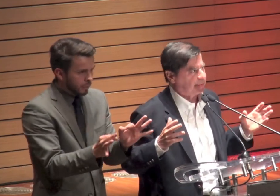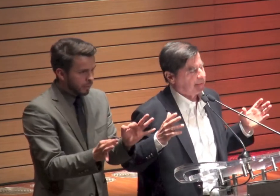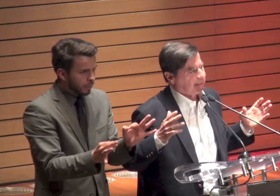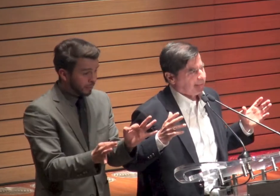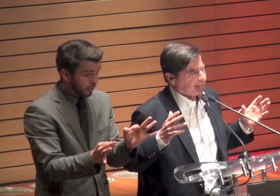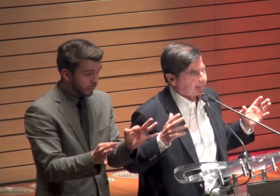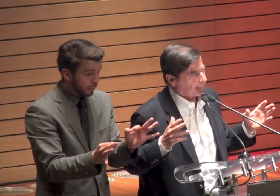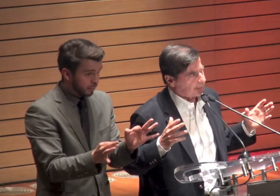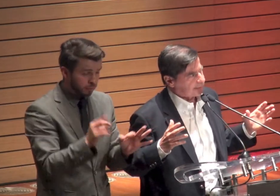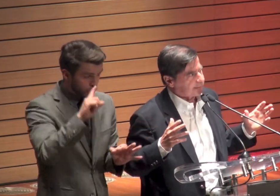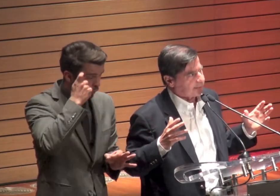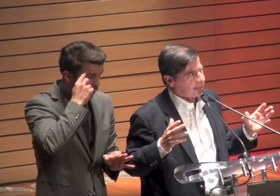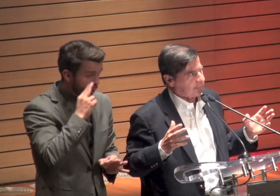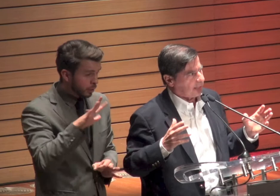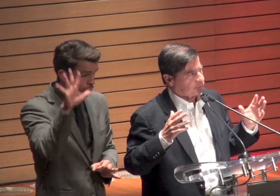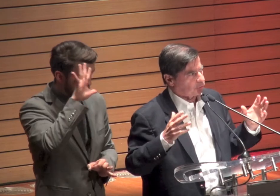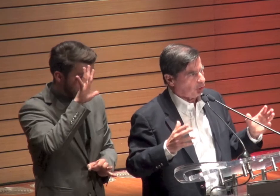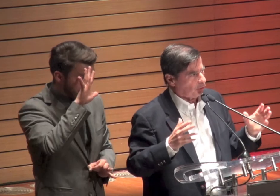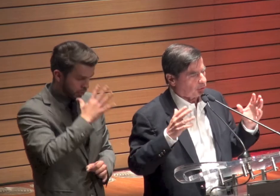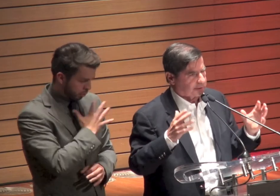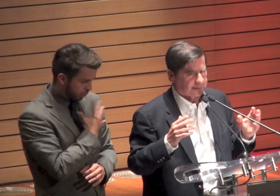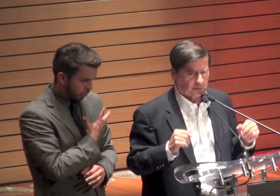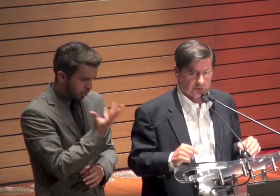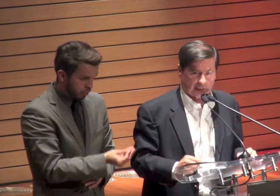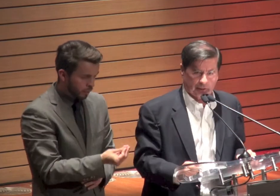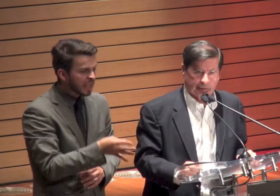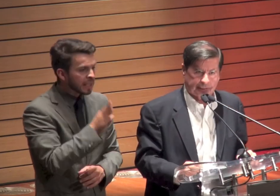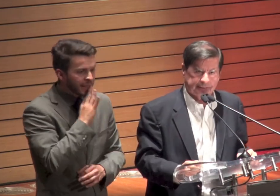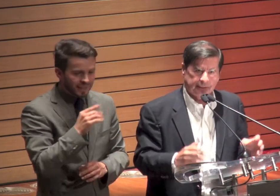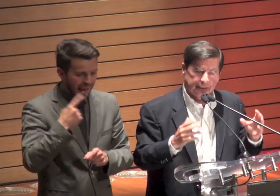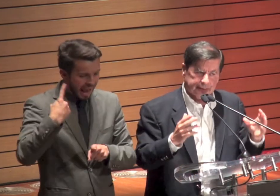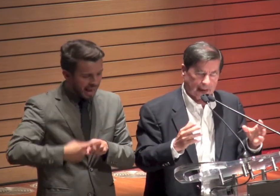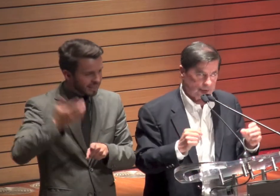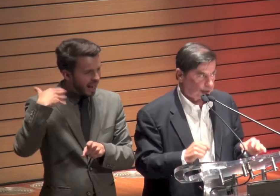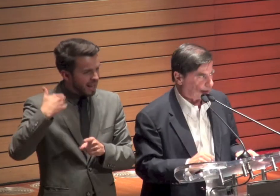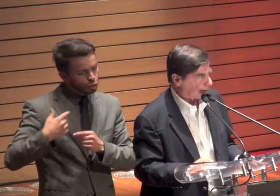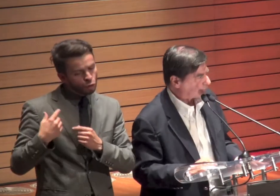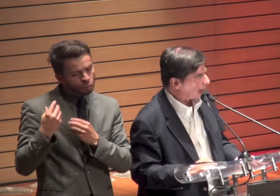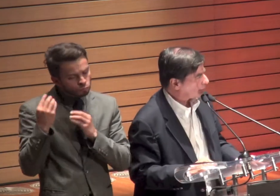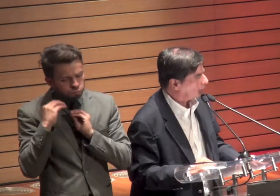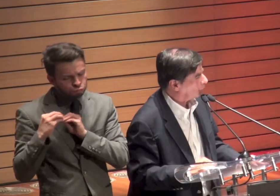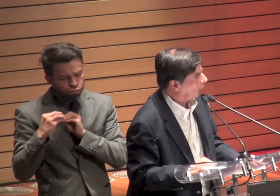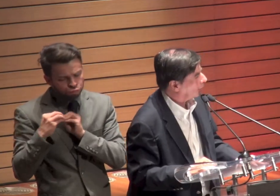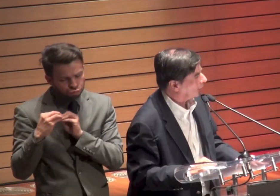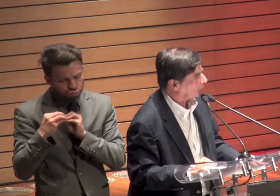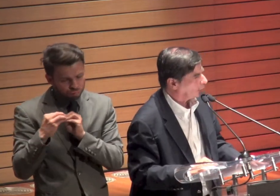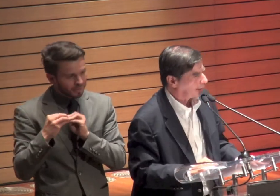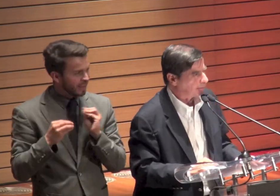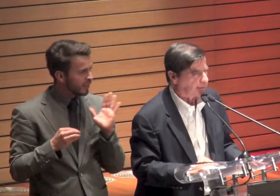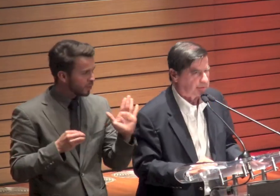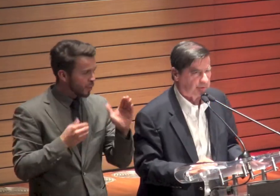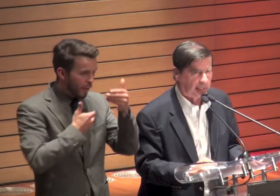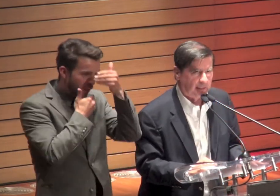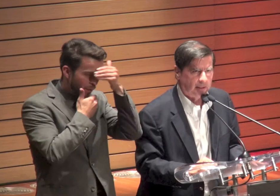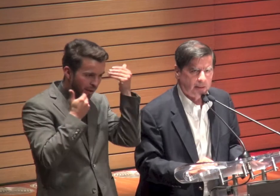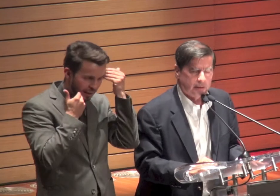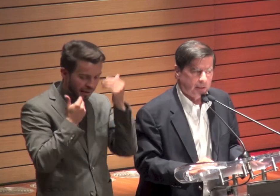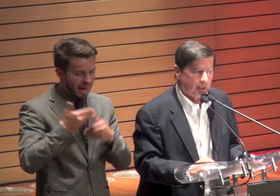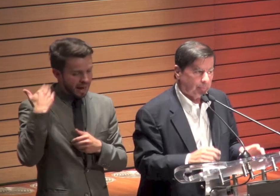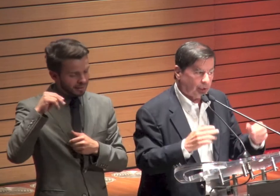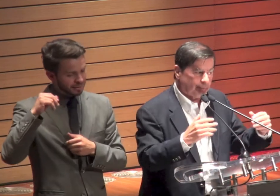la Paz está presente además todos los exnegociadores, tanto de las FARC como del gobierno